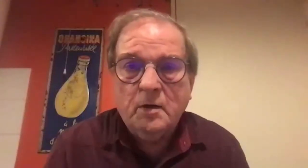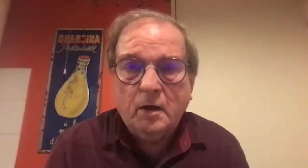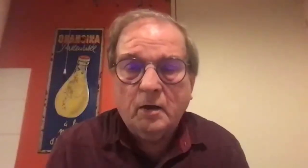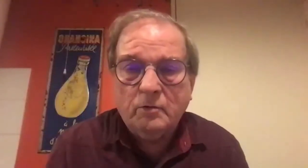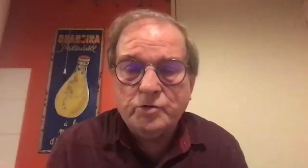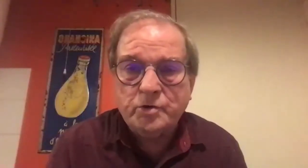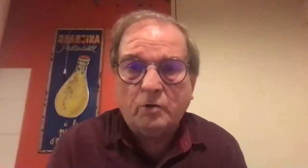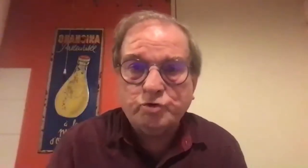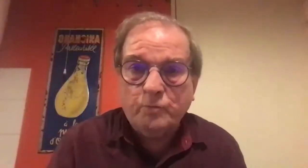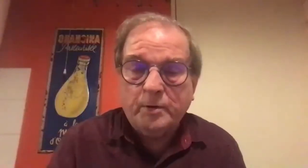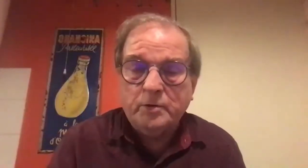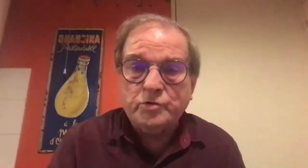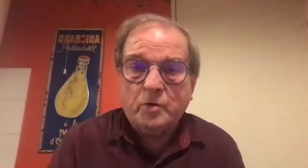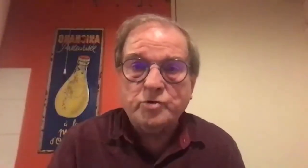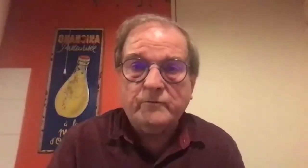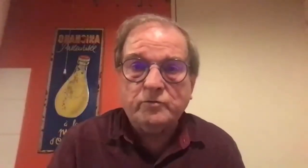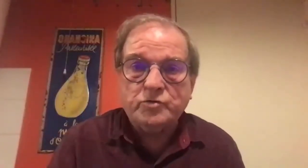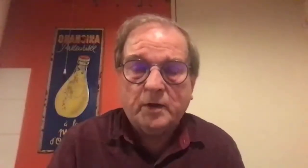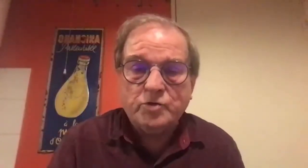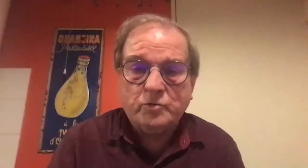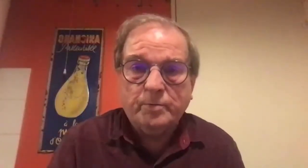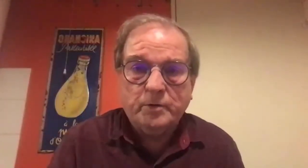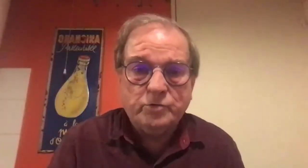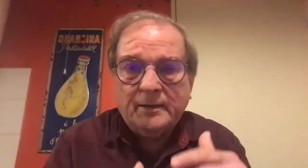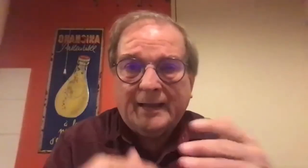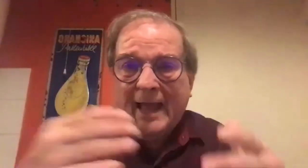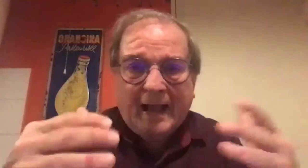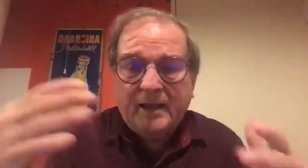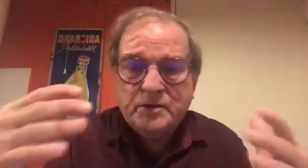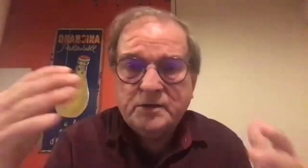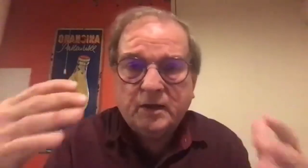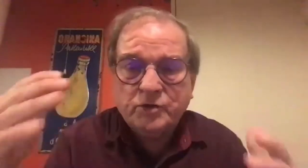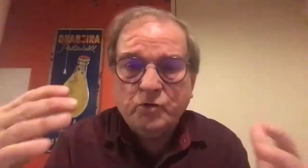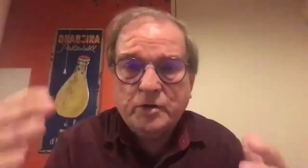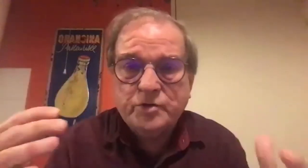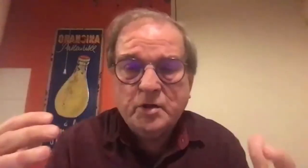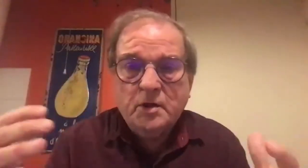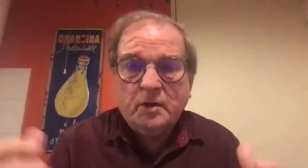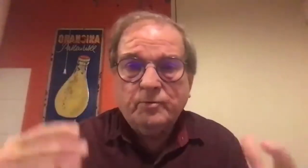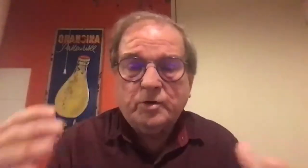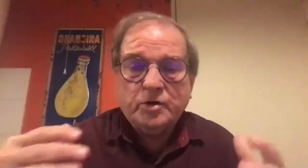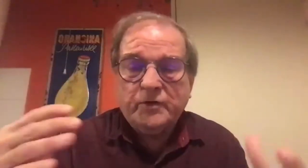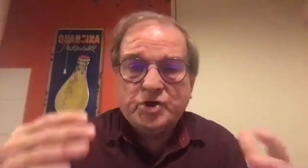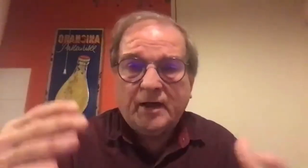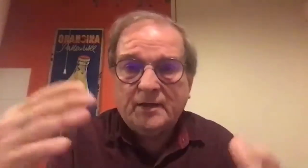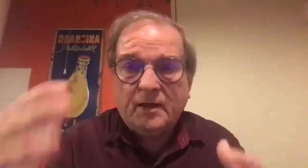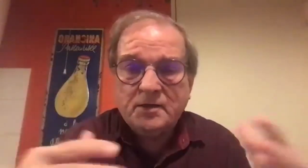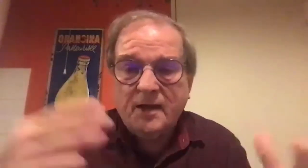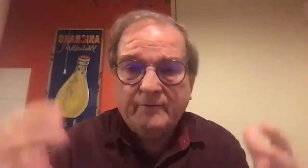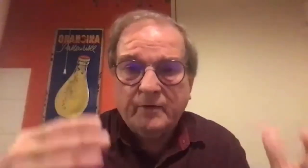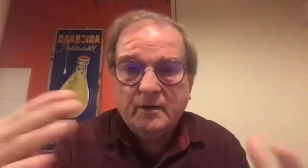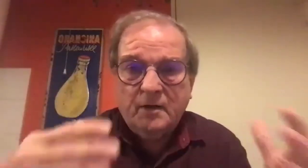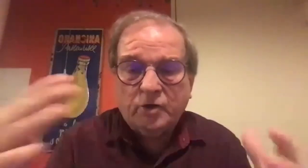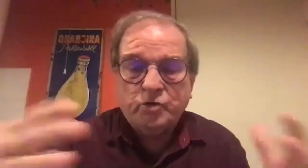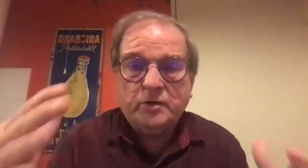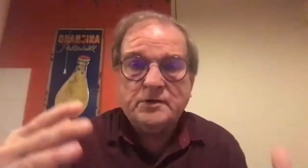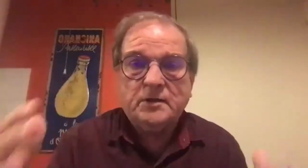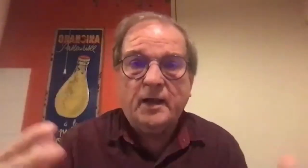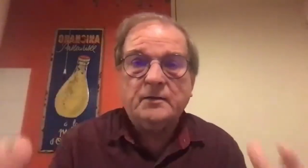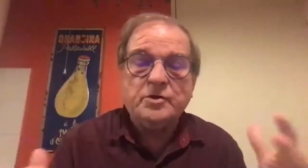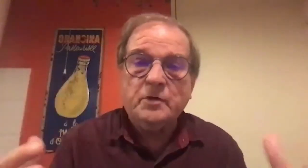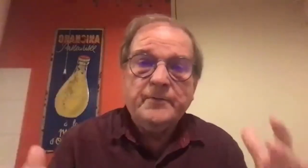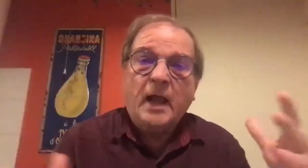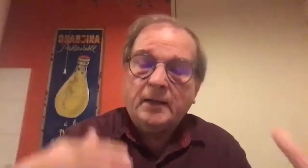relação aos cubanos, né, aos revolucionários cubanos. A guerra de citações, que muitas vezes caracterizava as